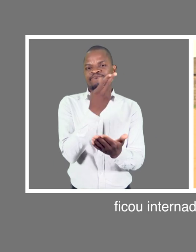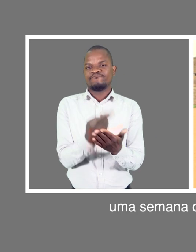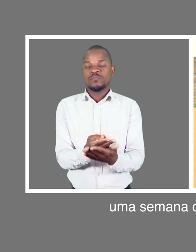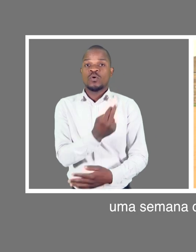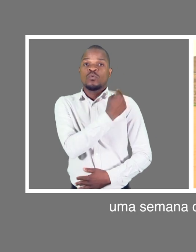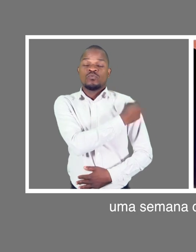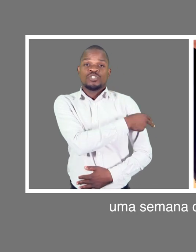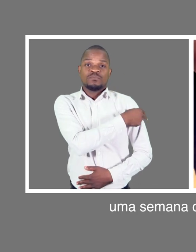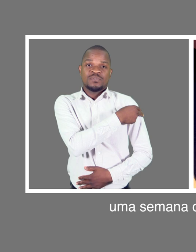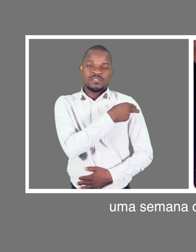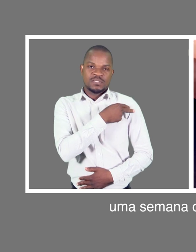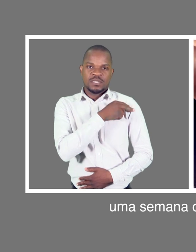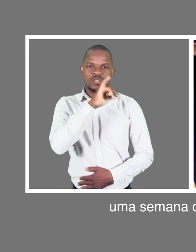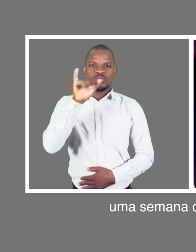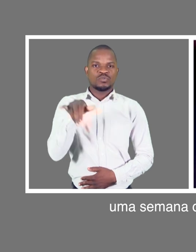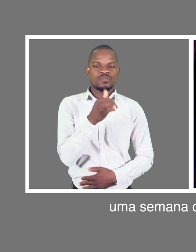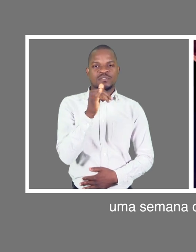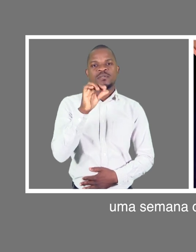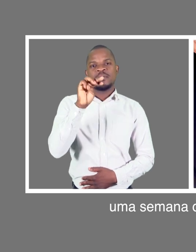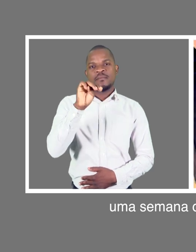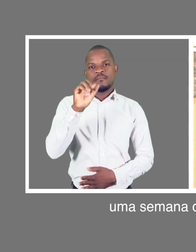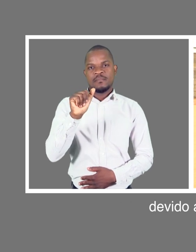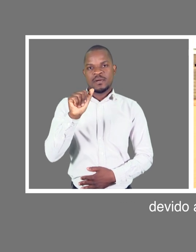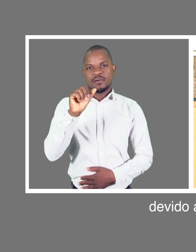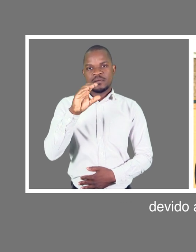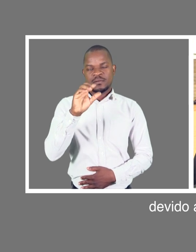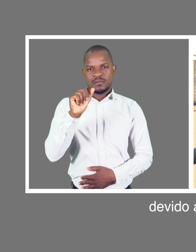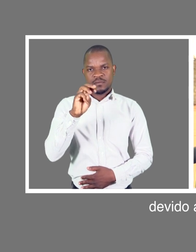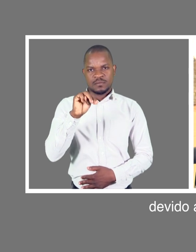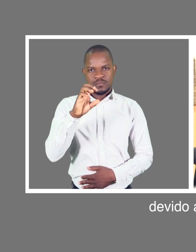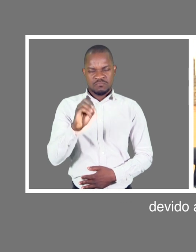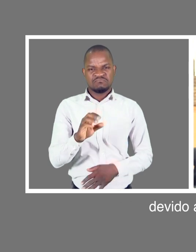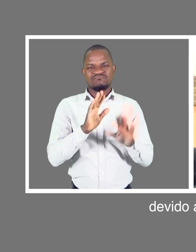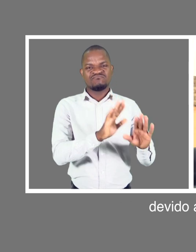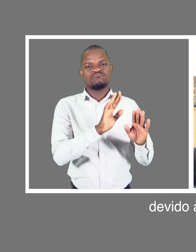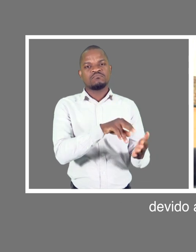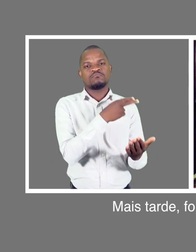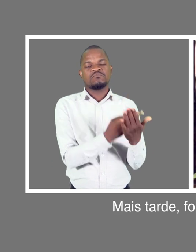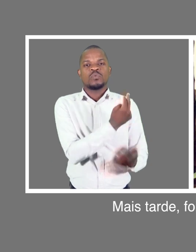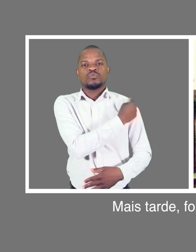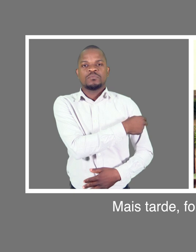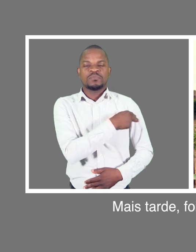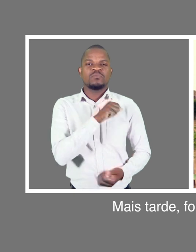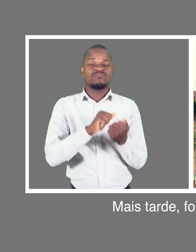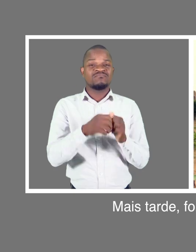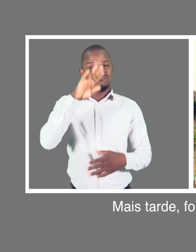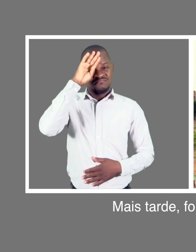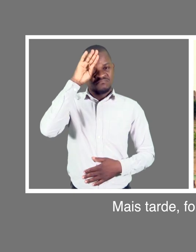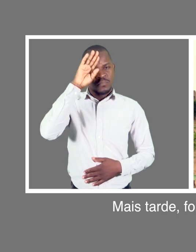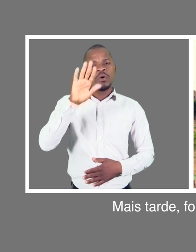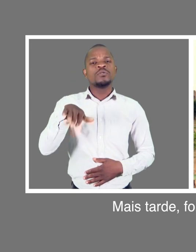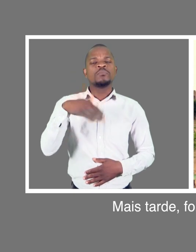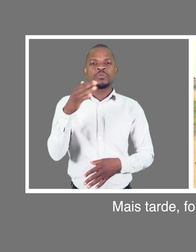Zemacão uma semana depois do seu nascimento, devido a uma doença rara. Mais tarde, foi